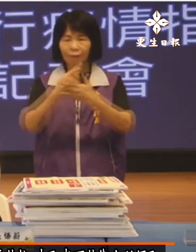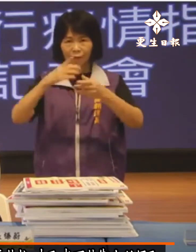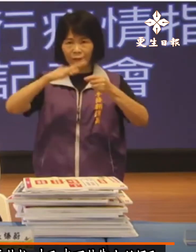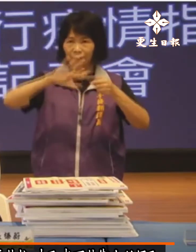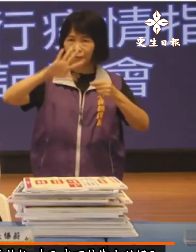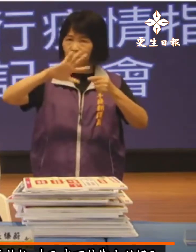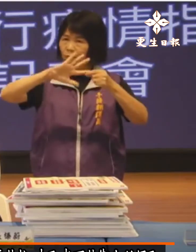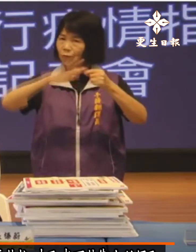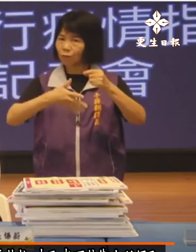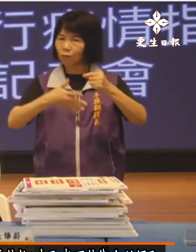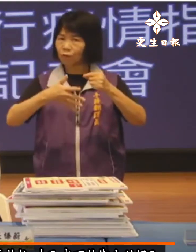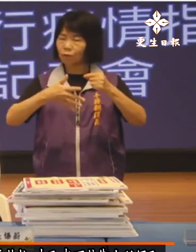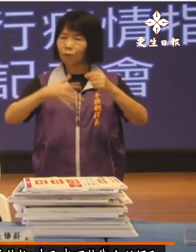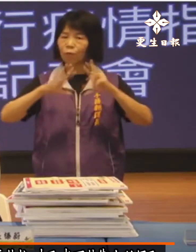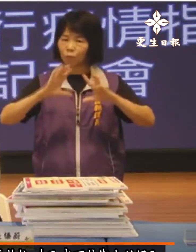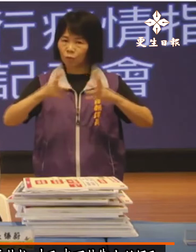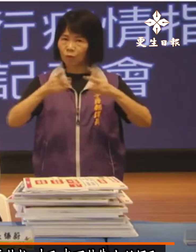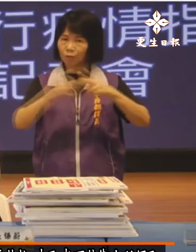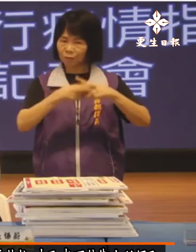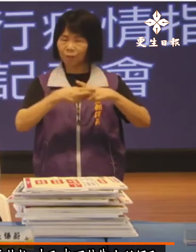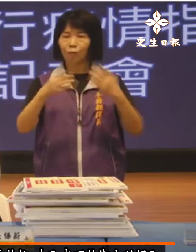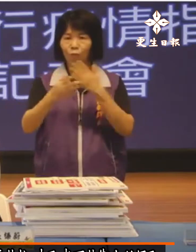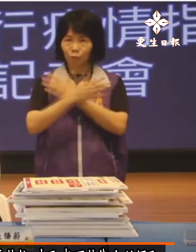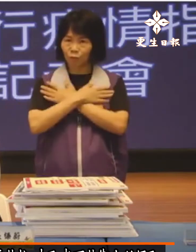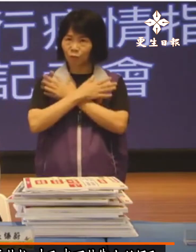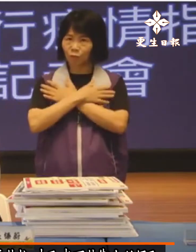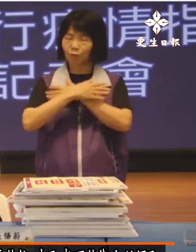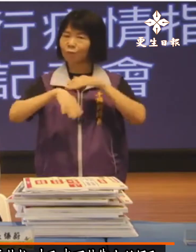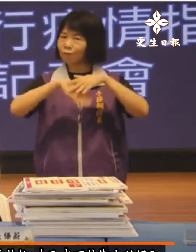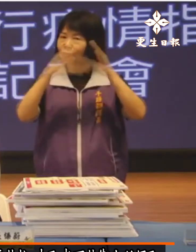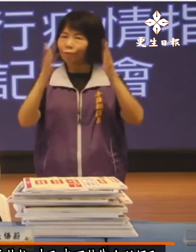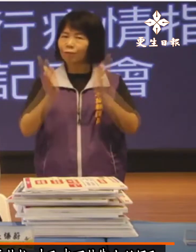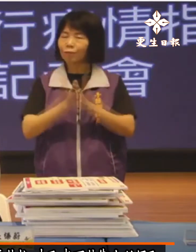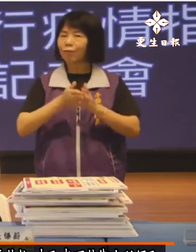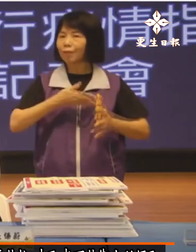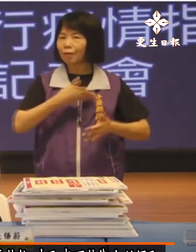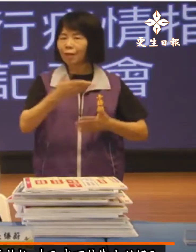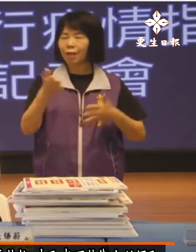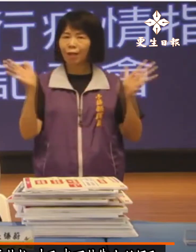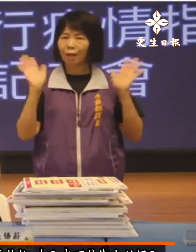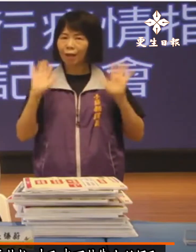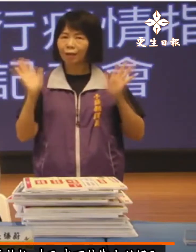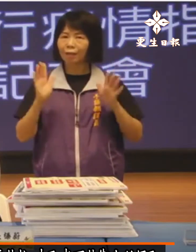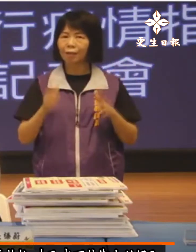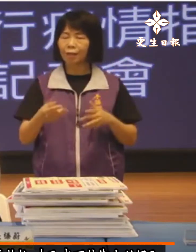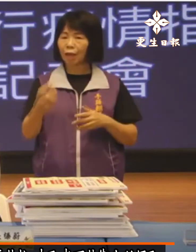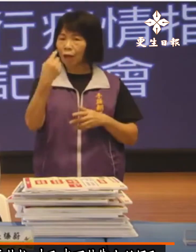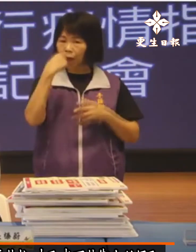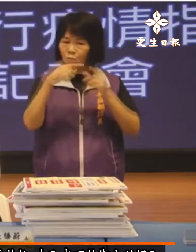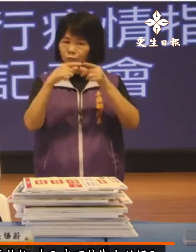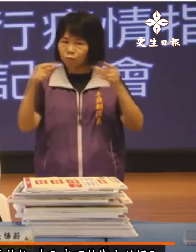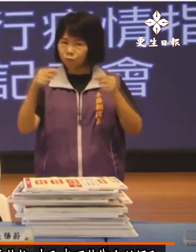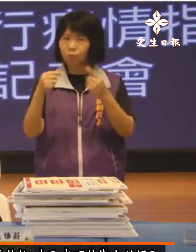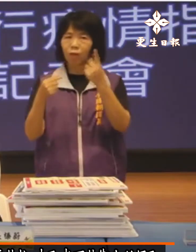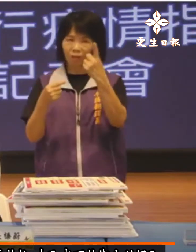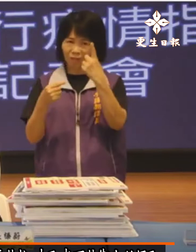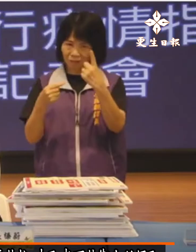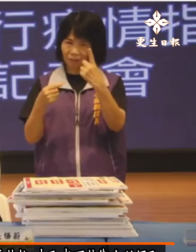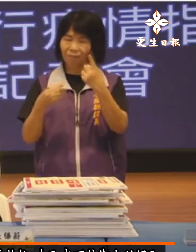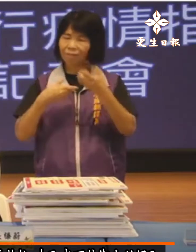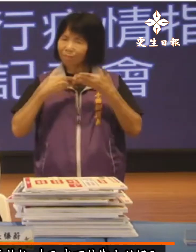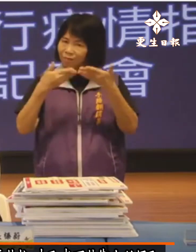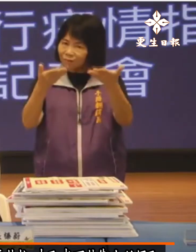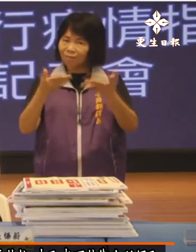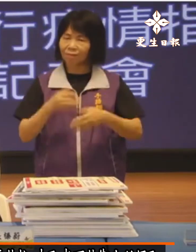高中、国中小、幼儿园的部分都有让孩子们带回去这个一剂的快筛试